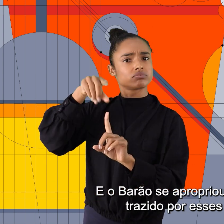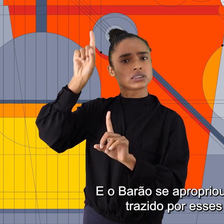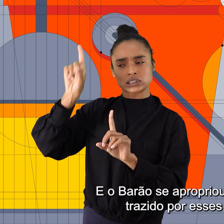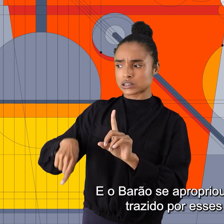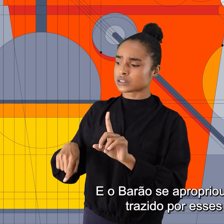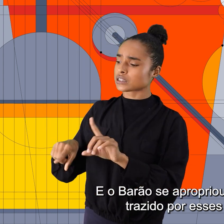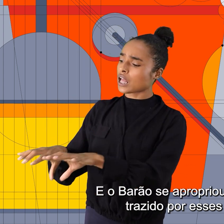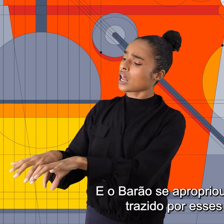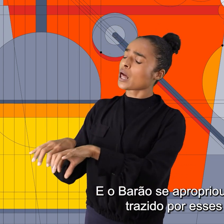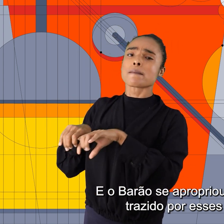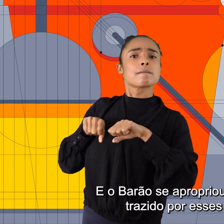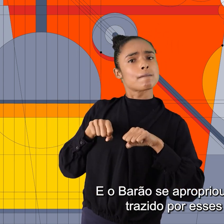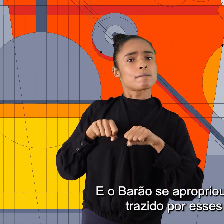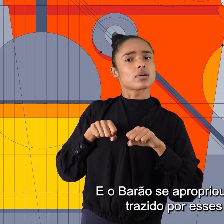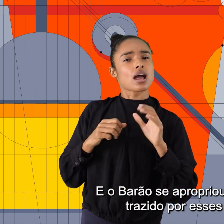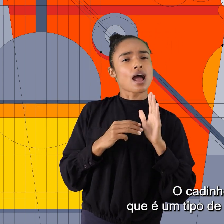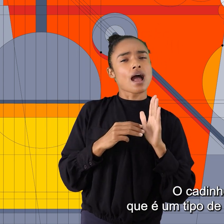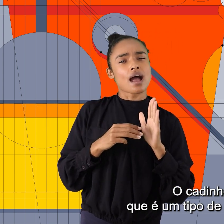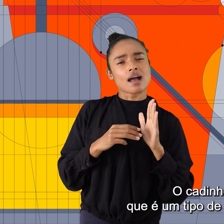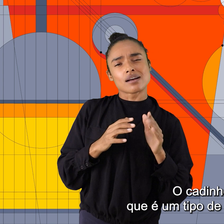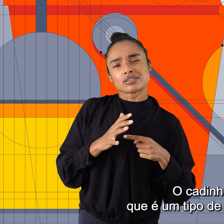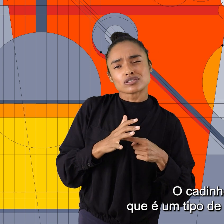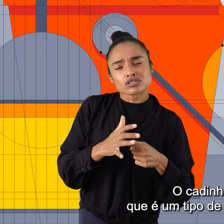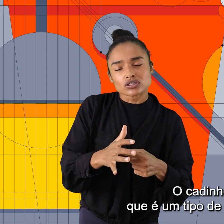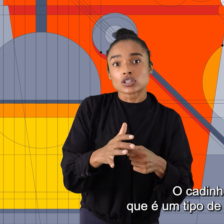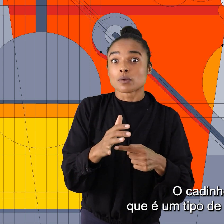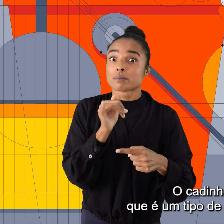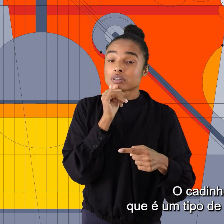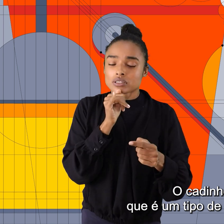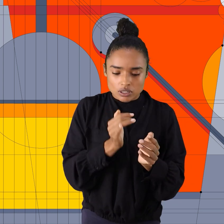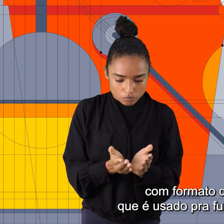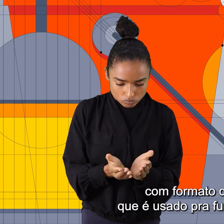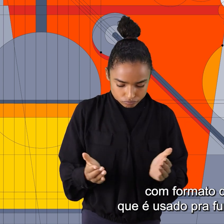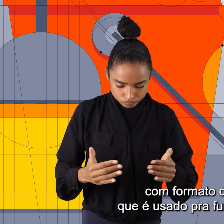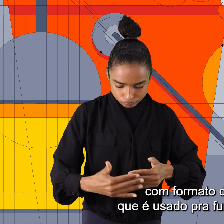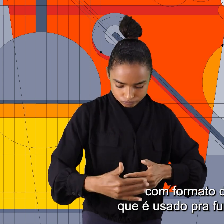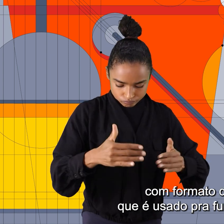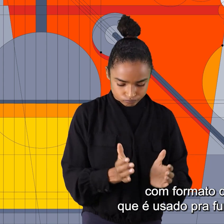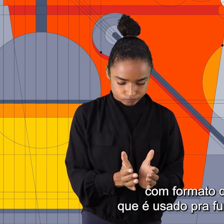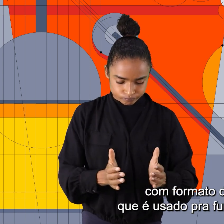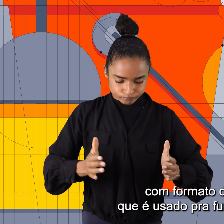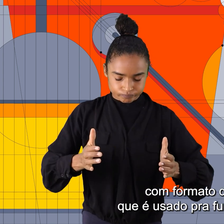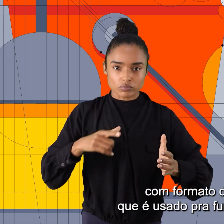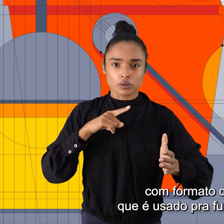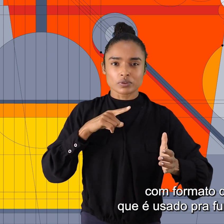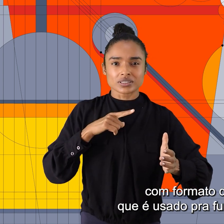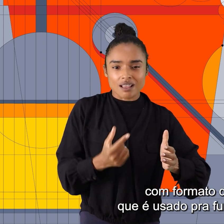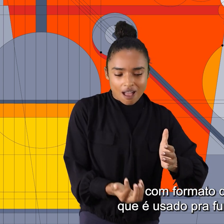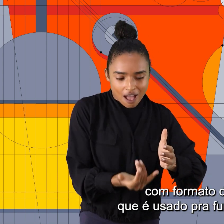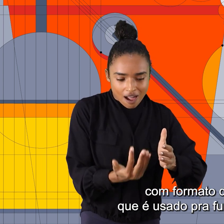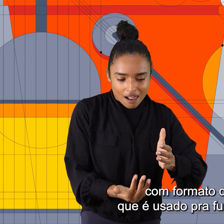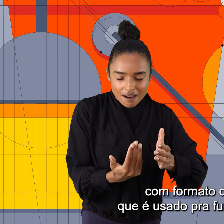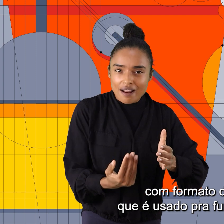de um método trazido por esses africanos, o cadinho, que é um tipo de recipiente com formato de pote que é usado para